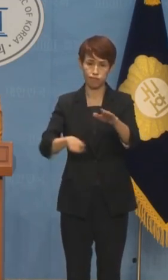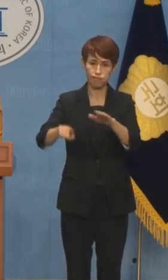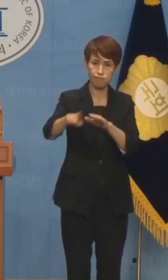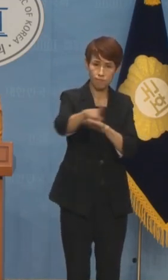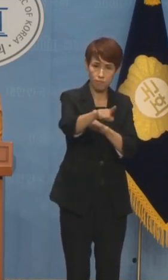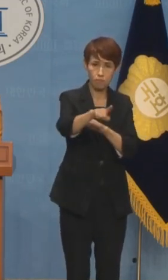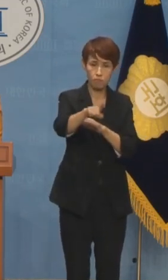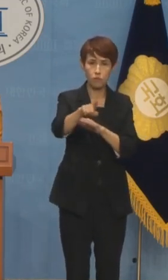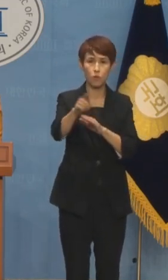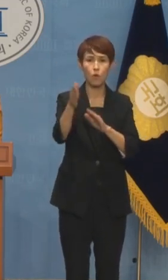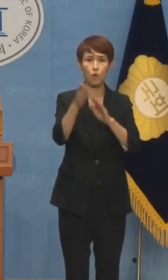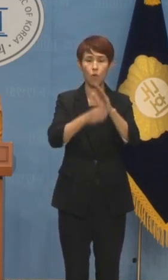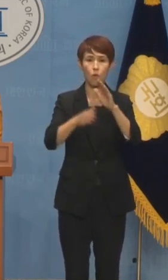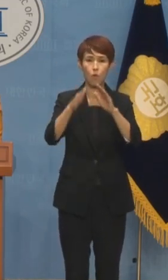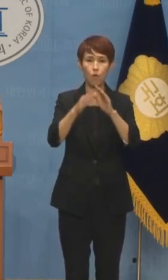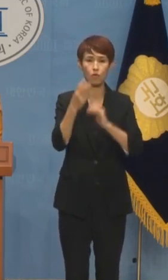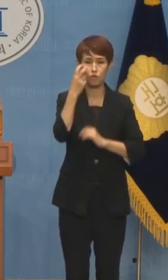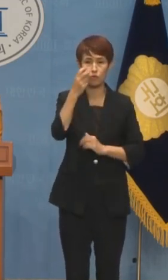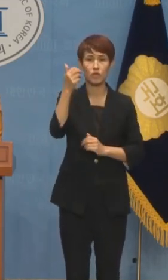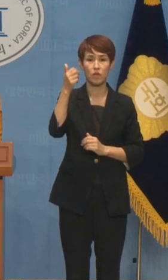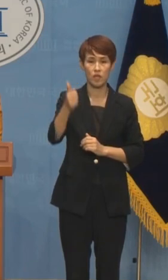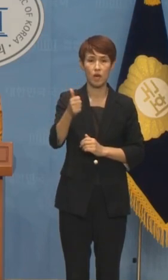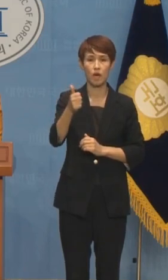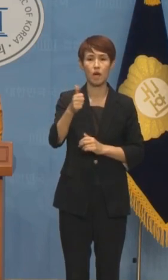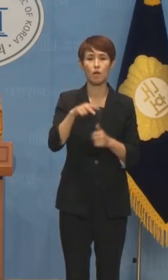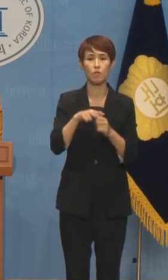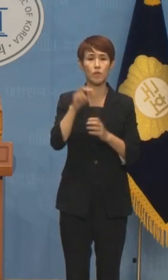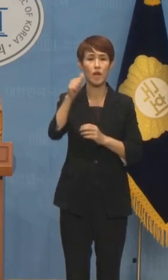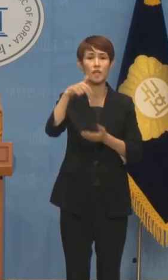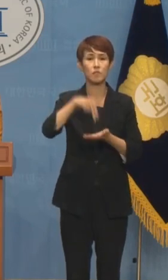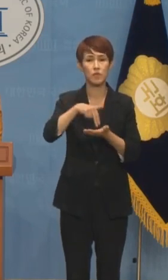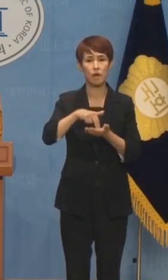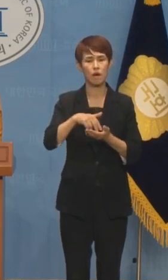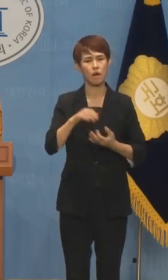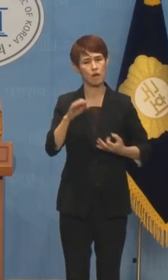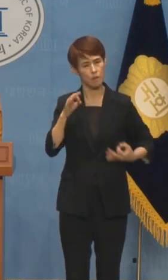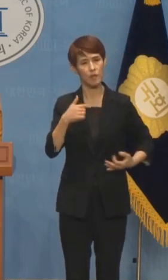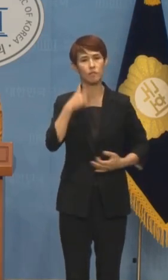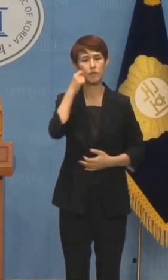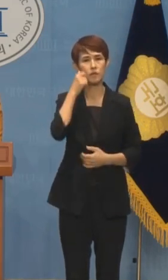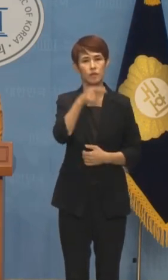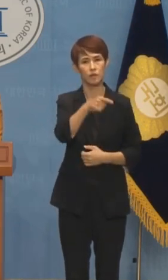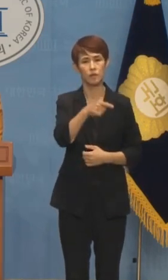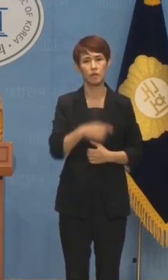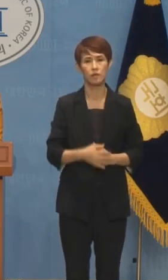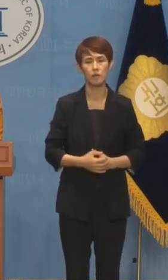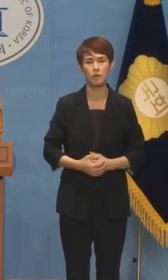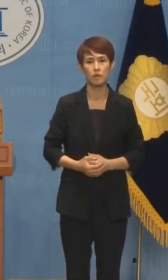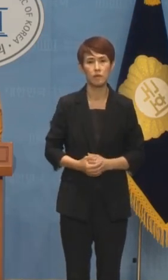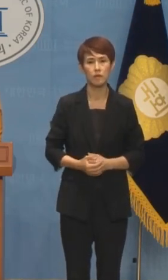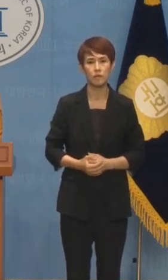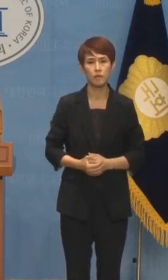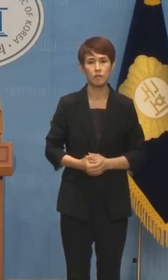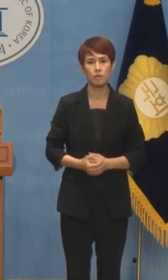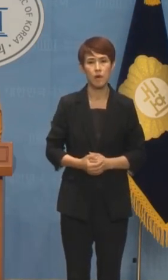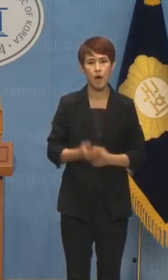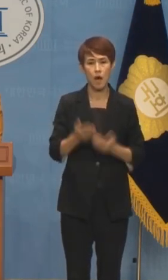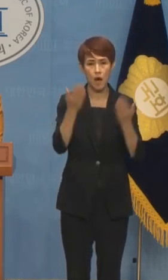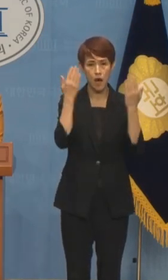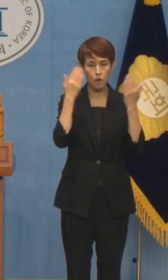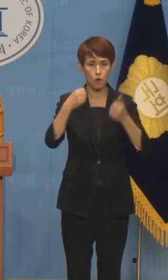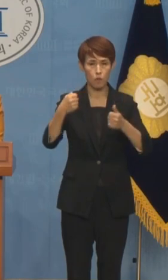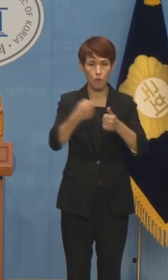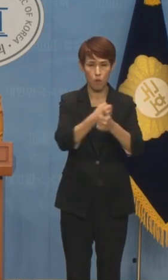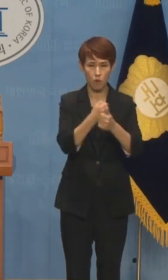할 공수처장 후보자로서 묵과할 수 없는 부적절한 처신입니다. 학폭 은폐